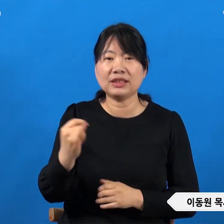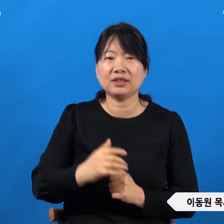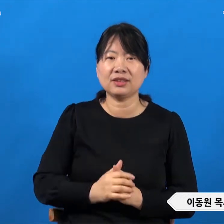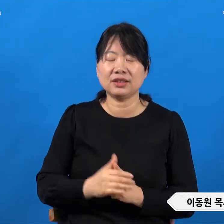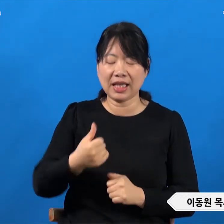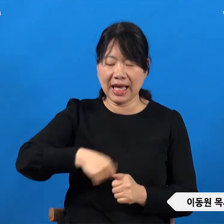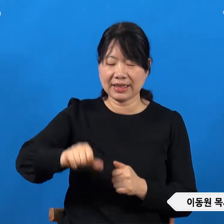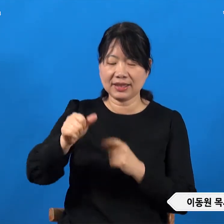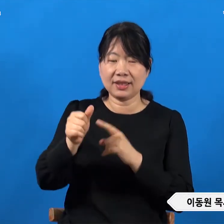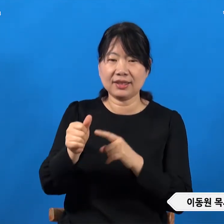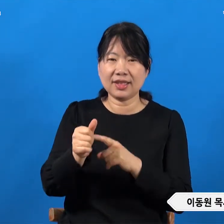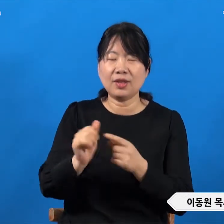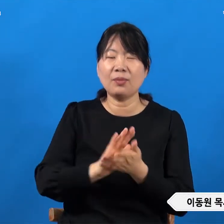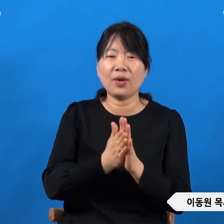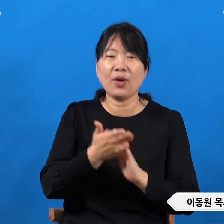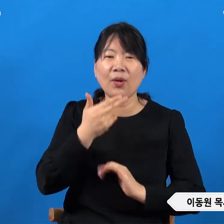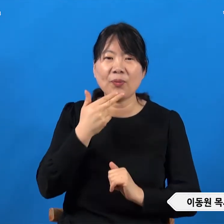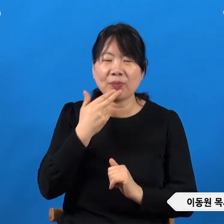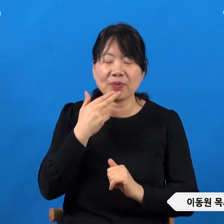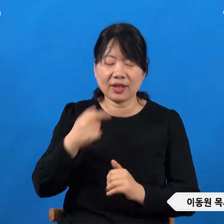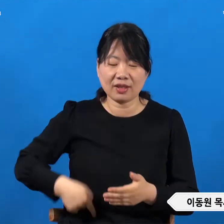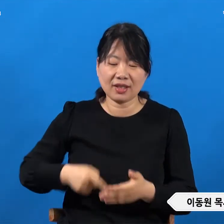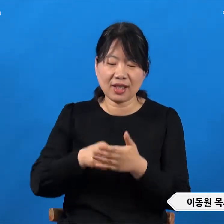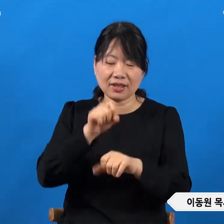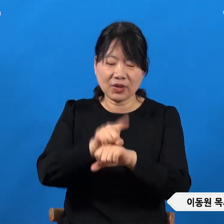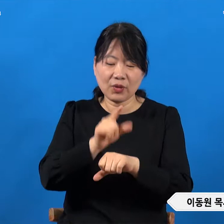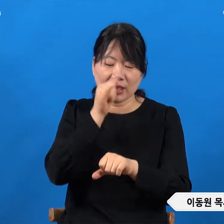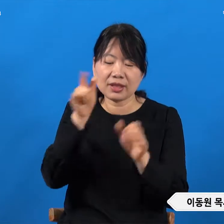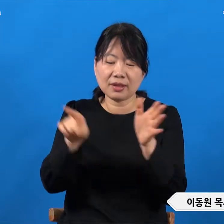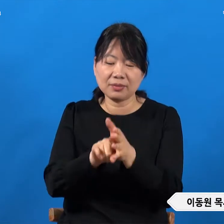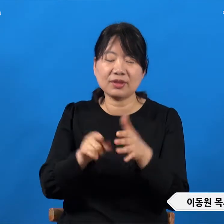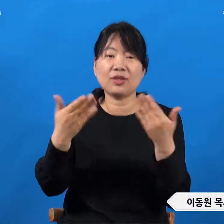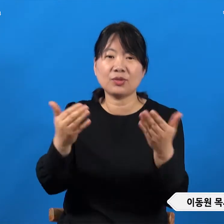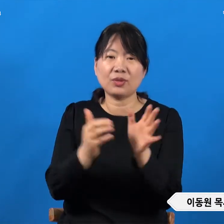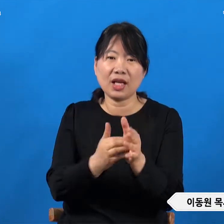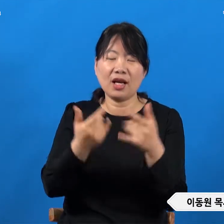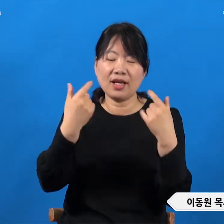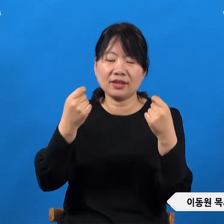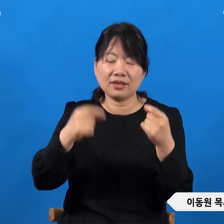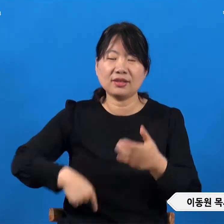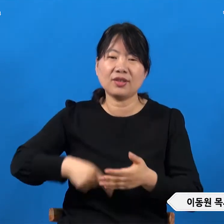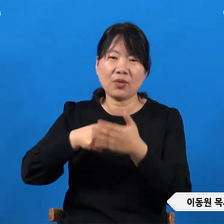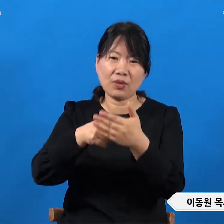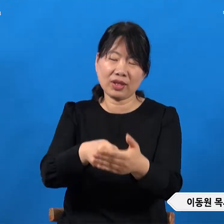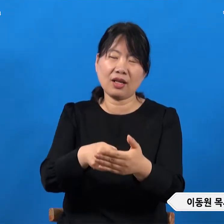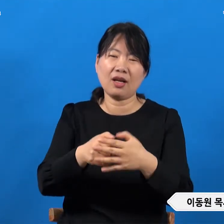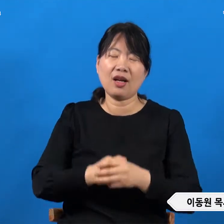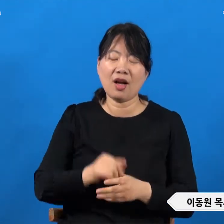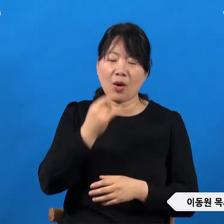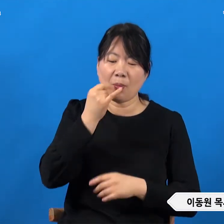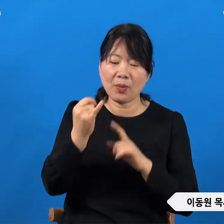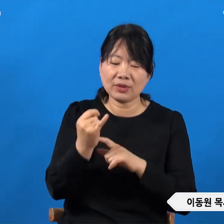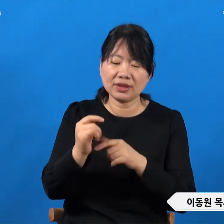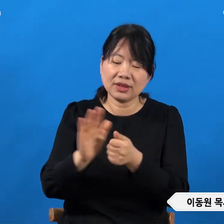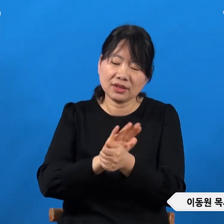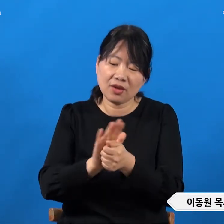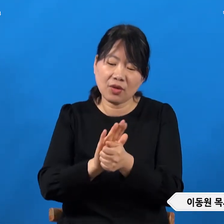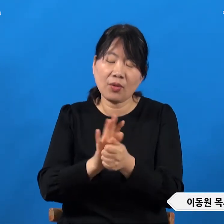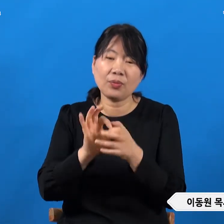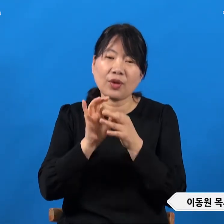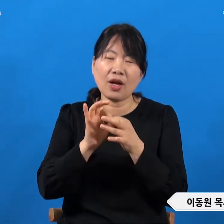어머니만큼은 이 아들을 변함없이 일관성 있게 믿어주었습니다. 바로 이런 초지일관의 어머니의